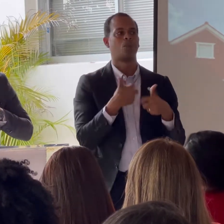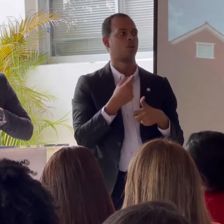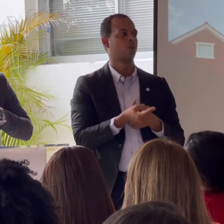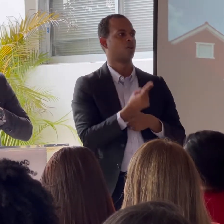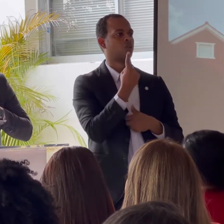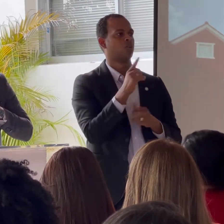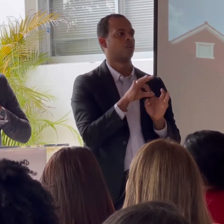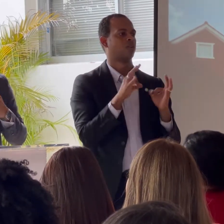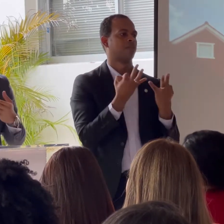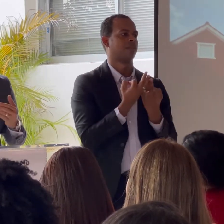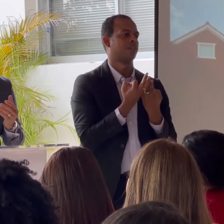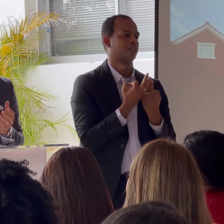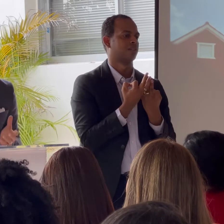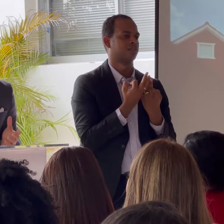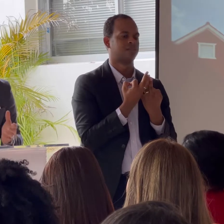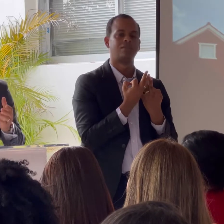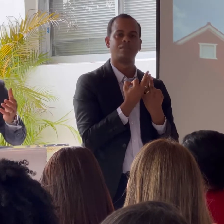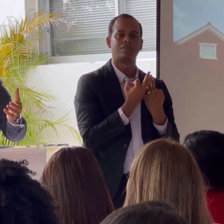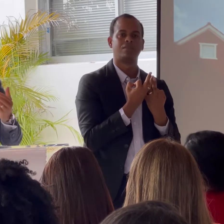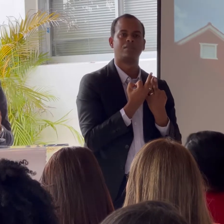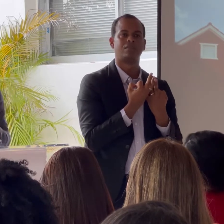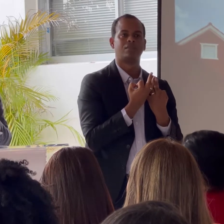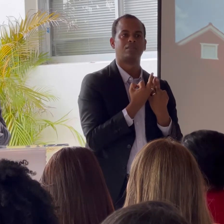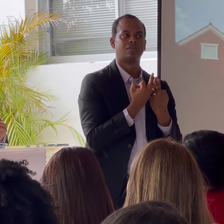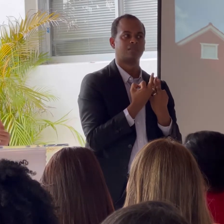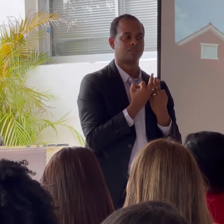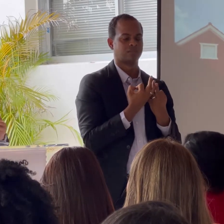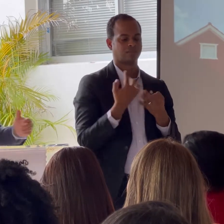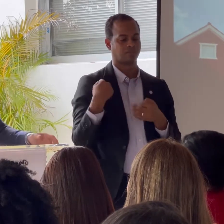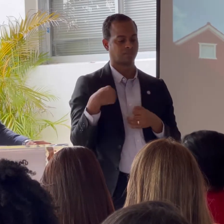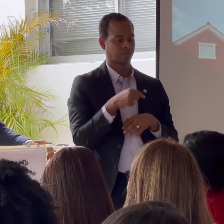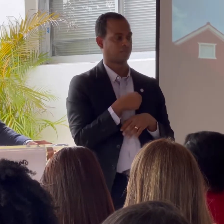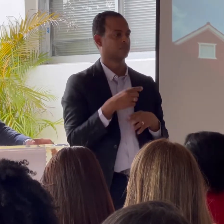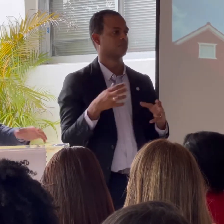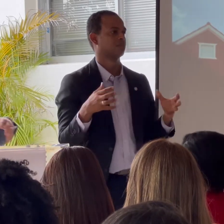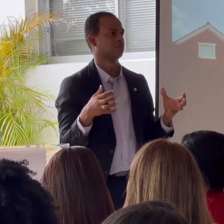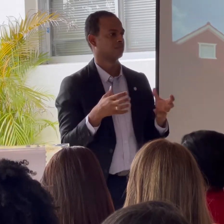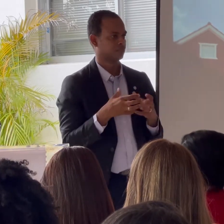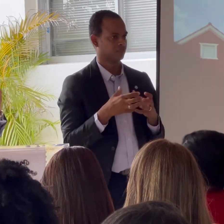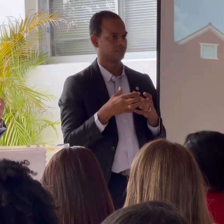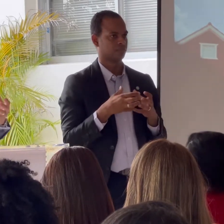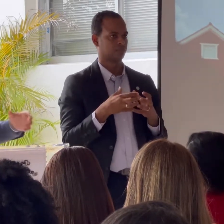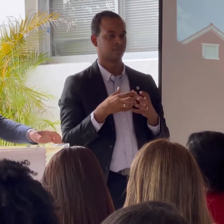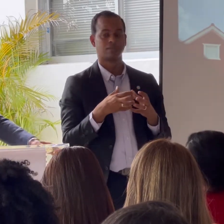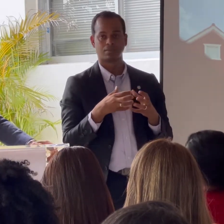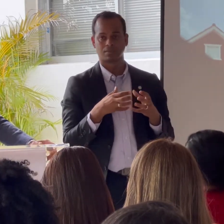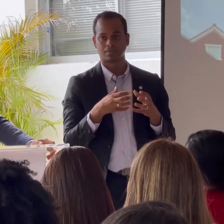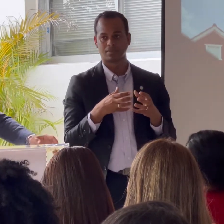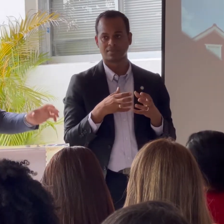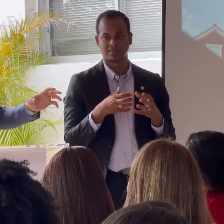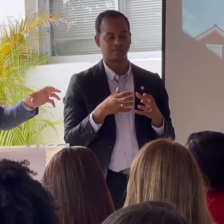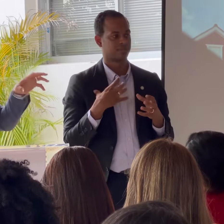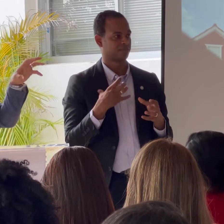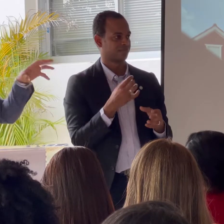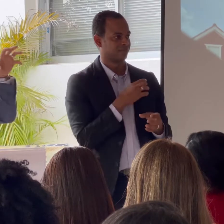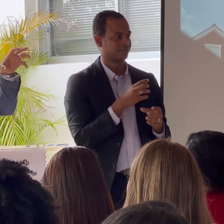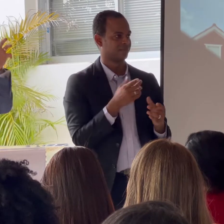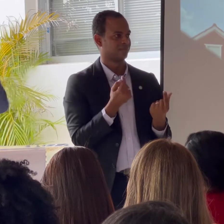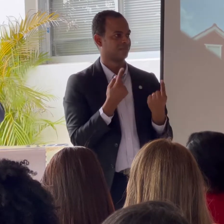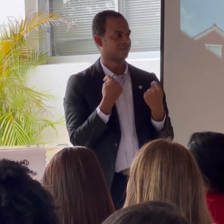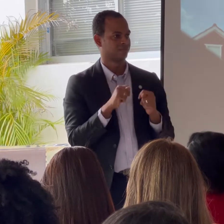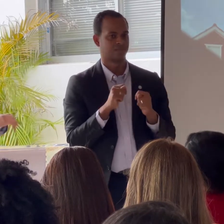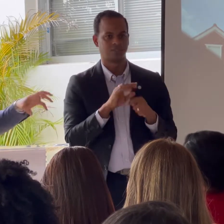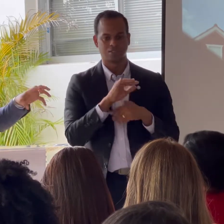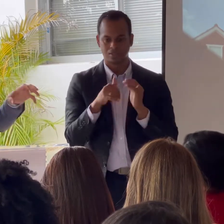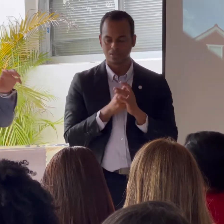una sola familia. Lo que hacemos en el gabinete de la familia, embrionariamente hablando, es tratar de unir todos